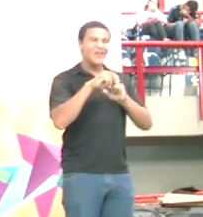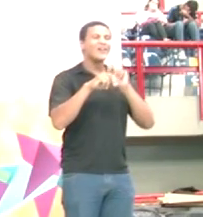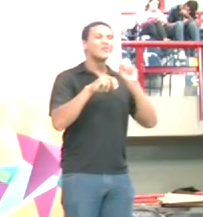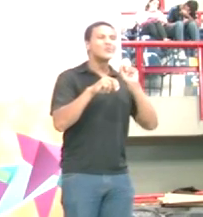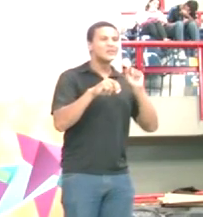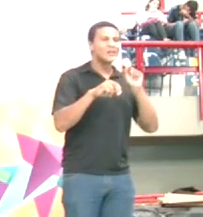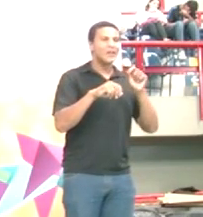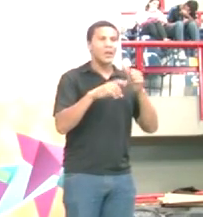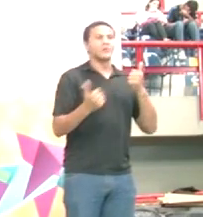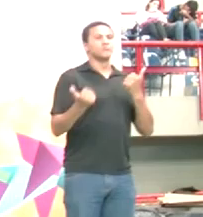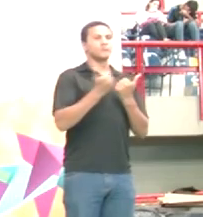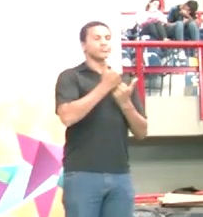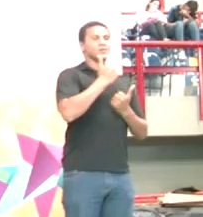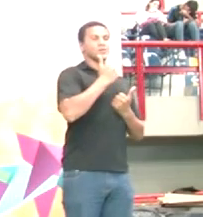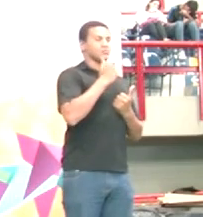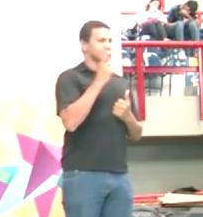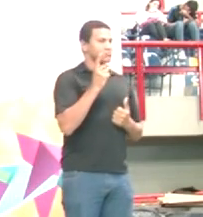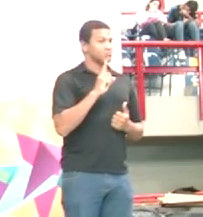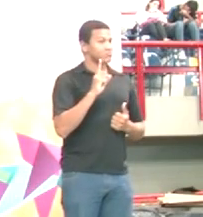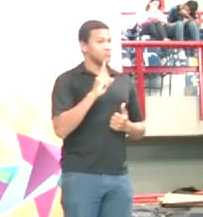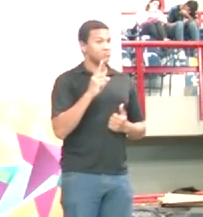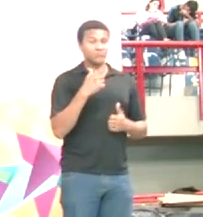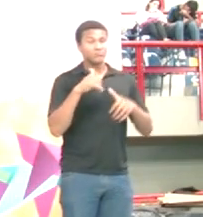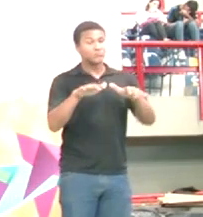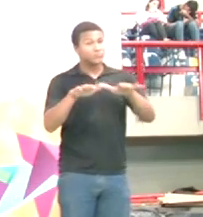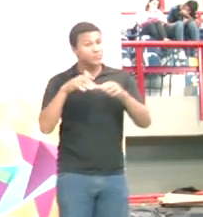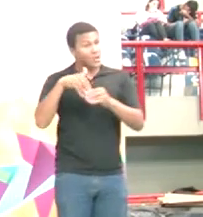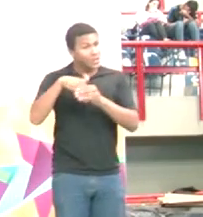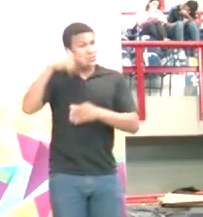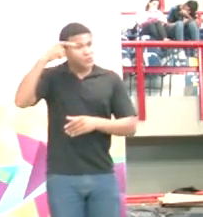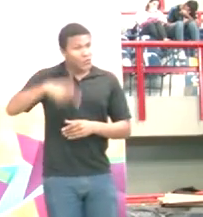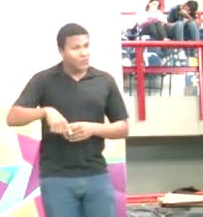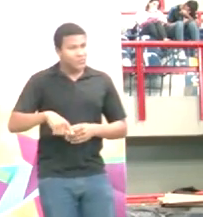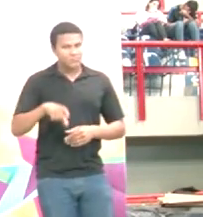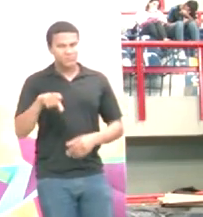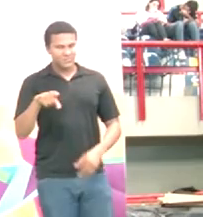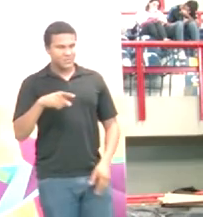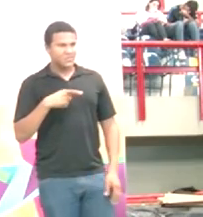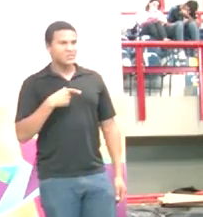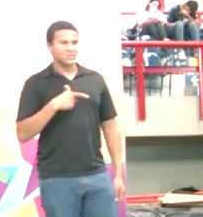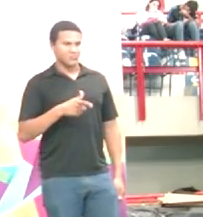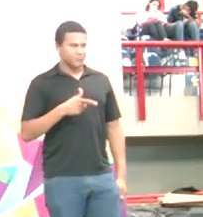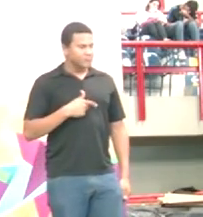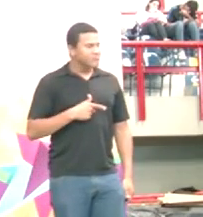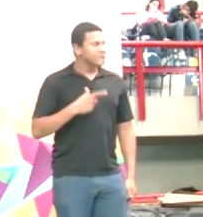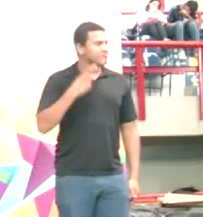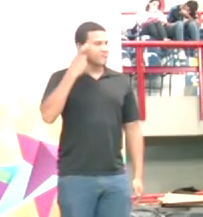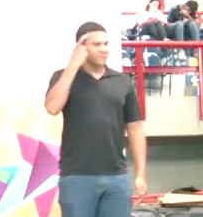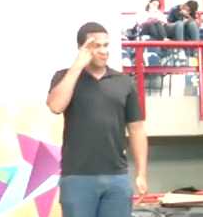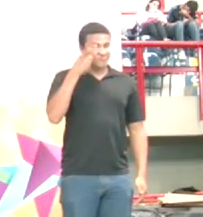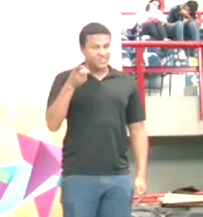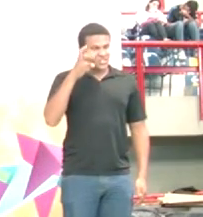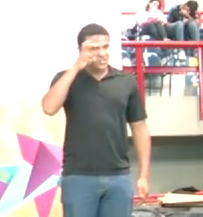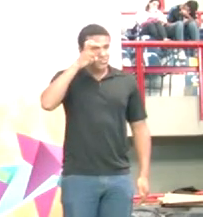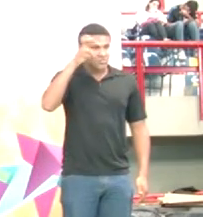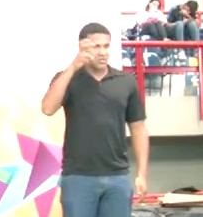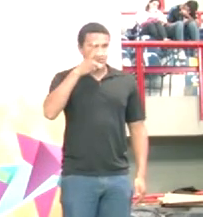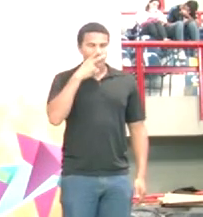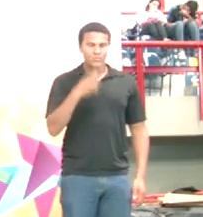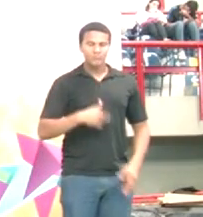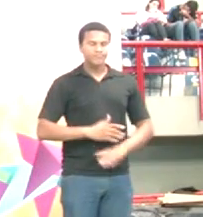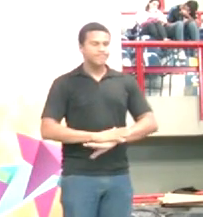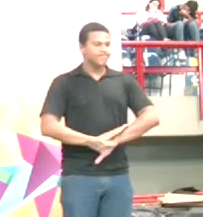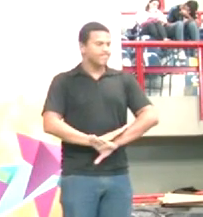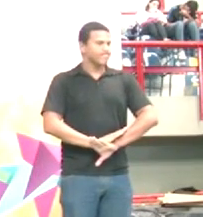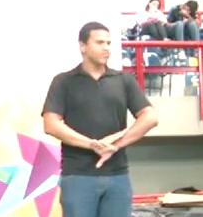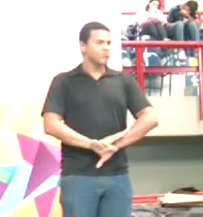deveria convocar eleições, mas não convocou. O bicho era invocado. Ele bateu o pé